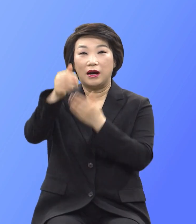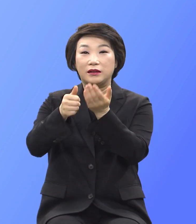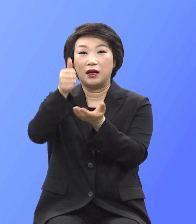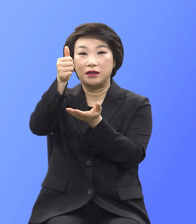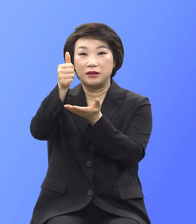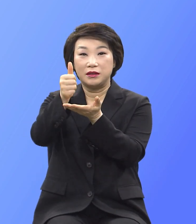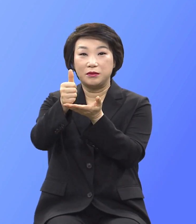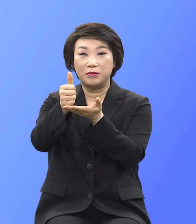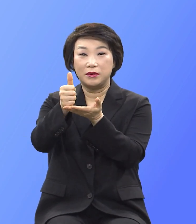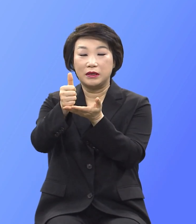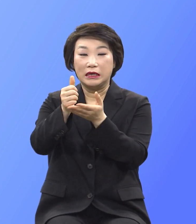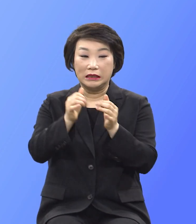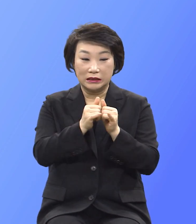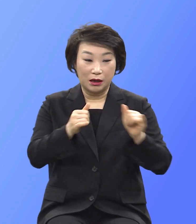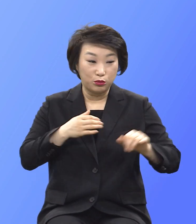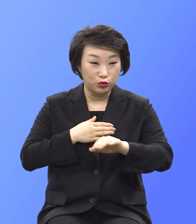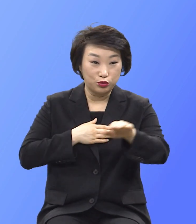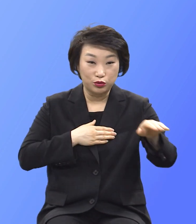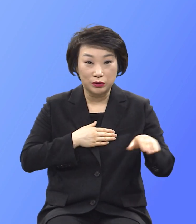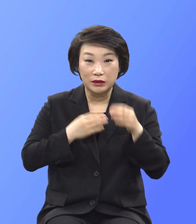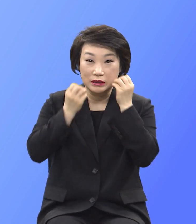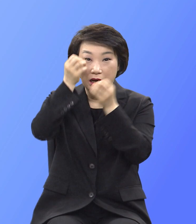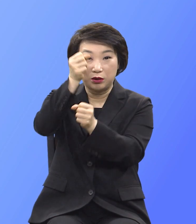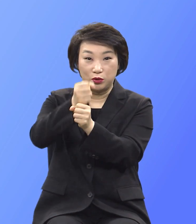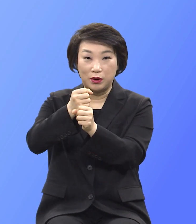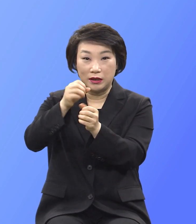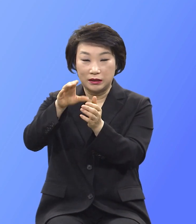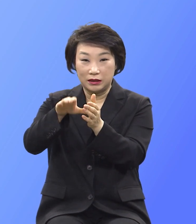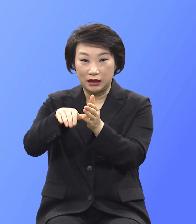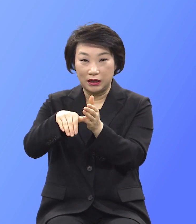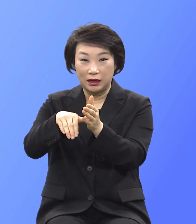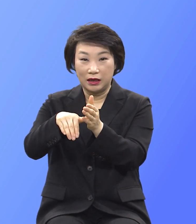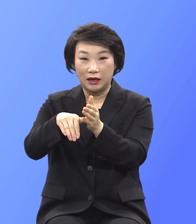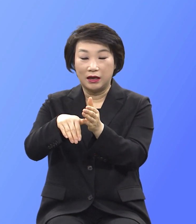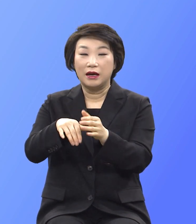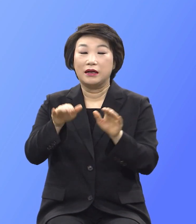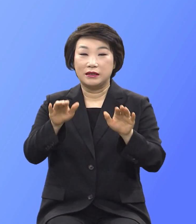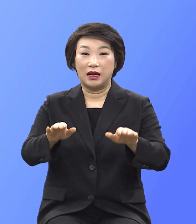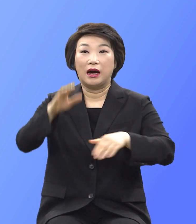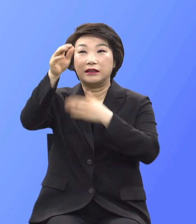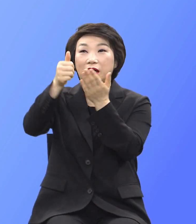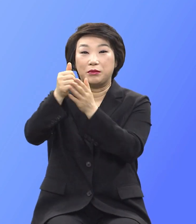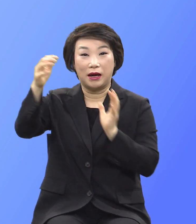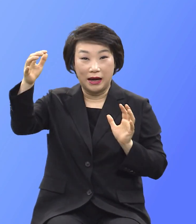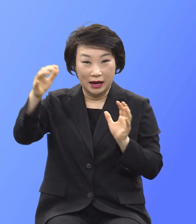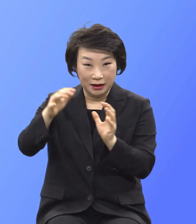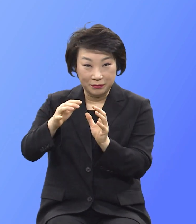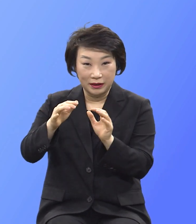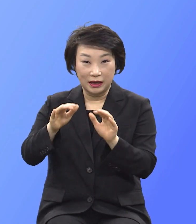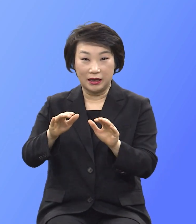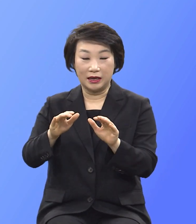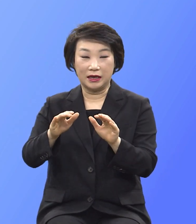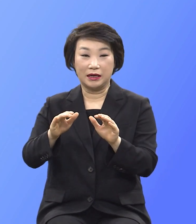하나님께서는 사람을 창조하실 때 하나님과 같이